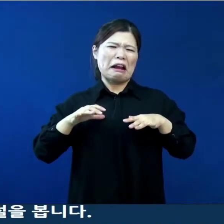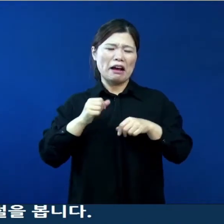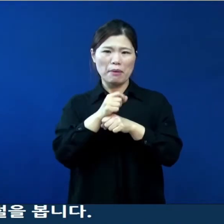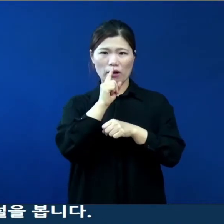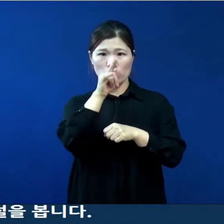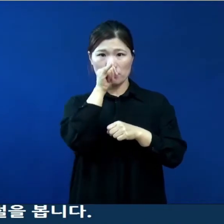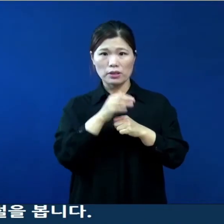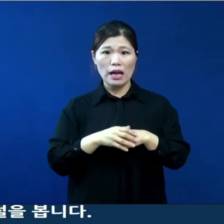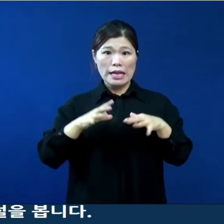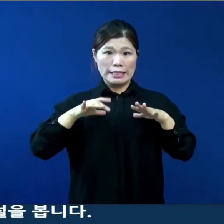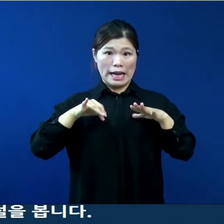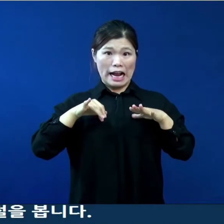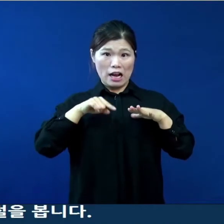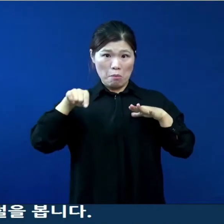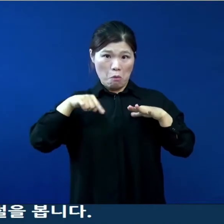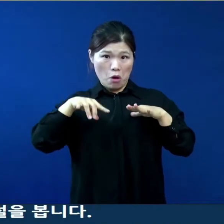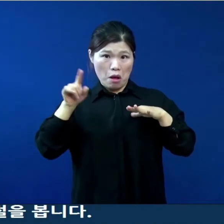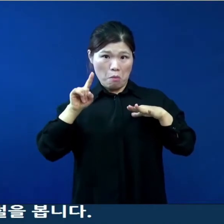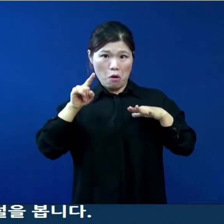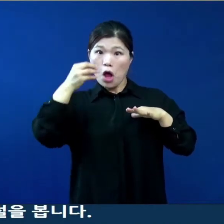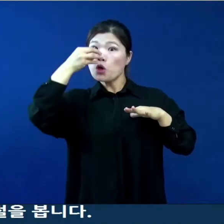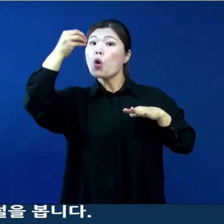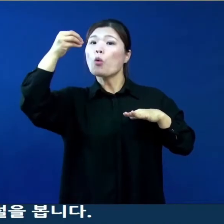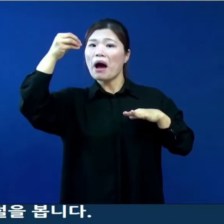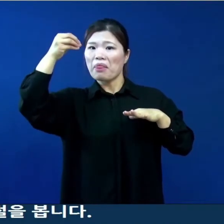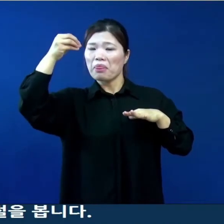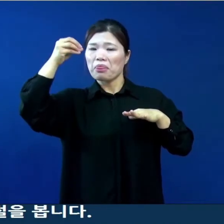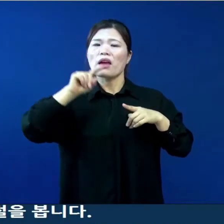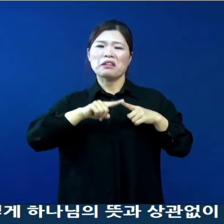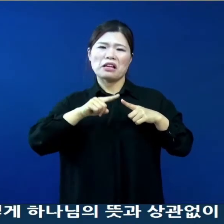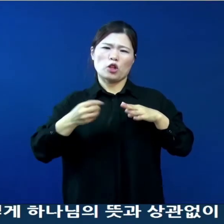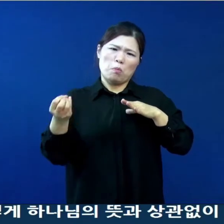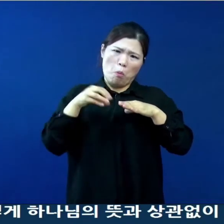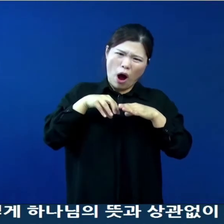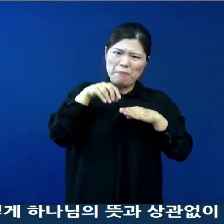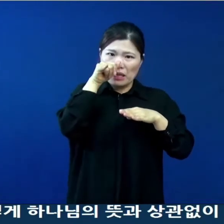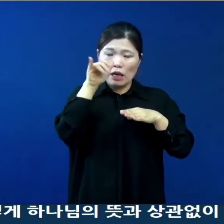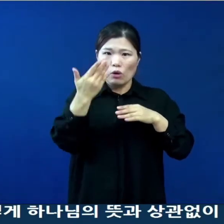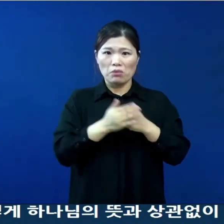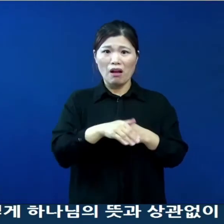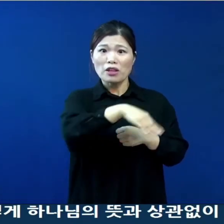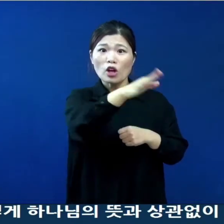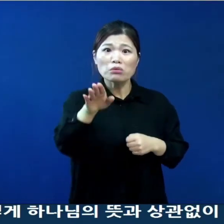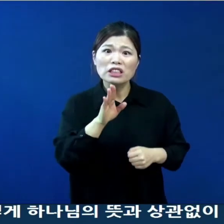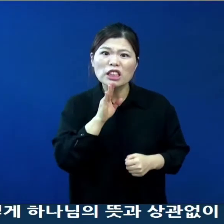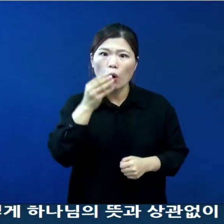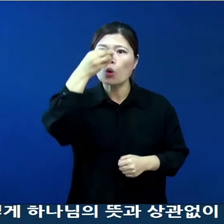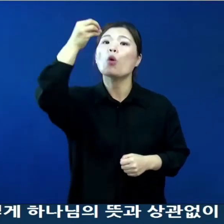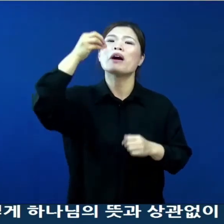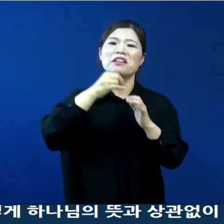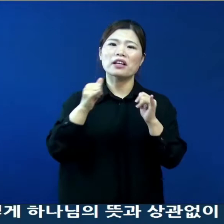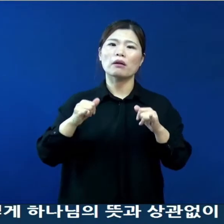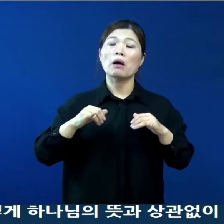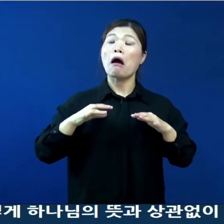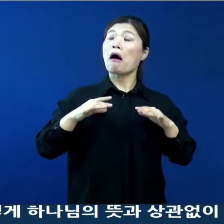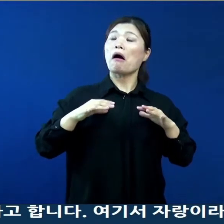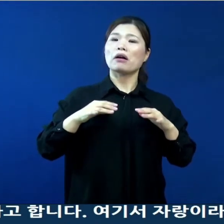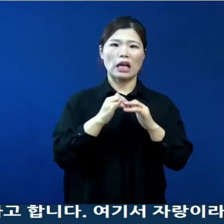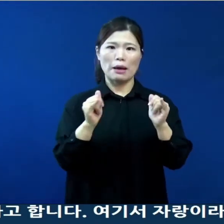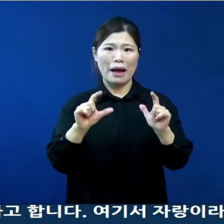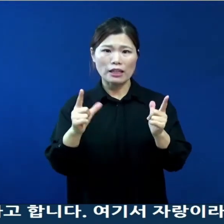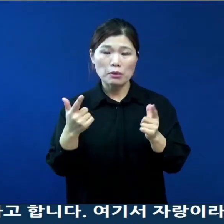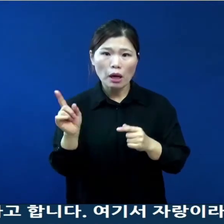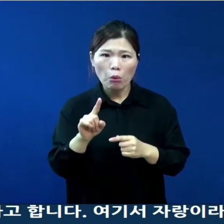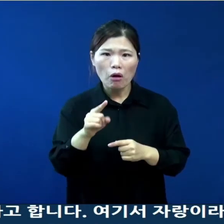교만, 거만이라고 하는 단어도 포함되어 있습니다. 여러분, 실제로 교만한 사람은요, 잘난 척하는 사람이 아니에요.